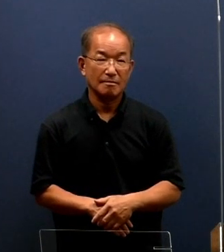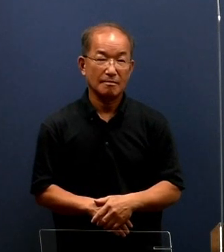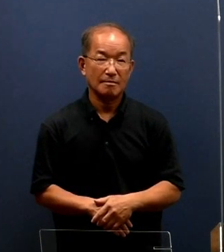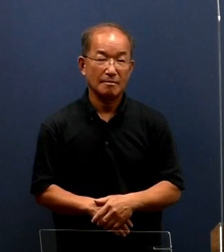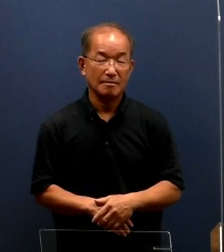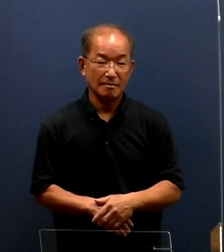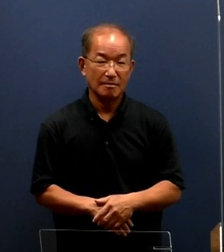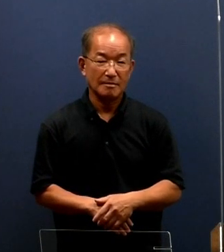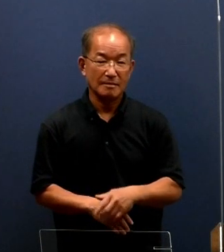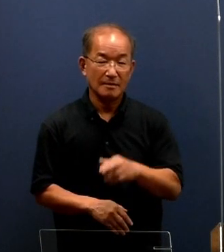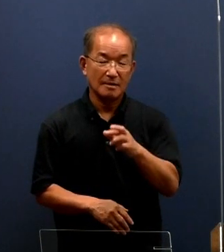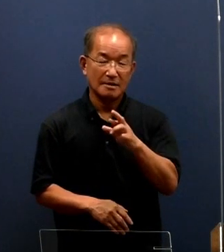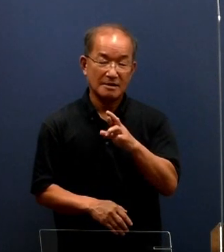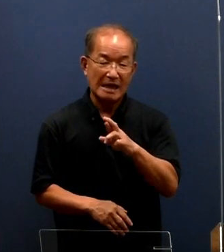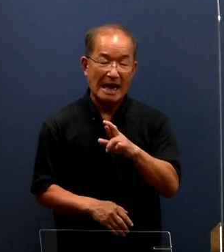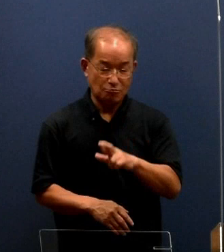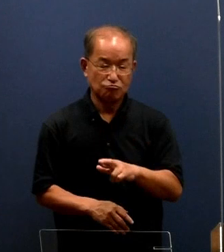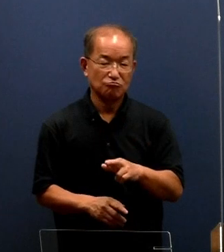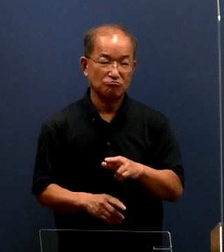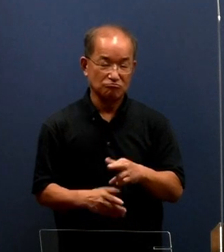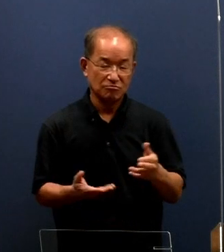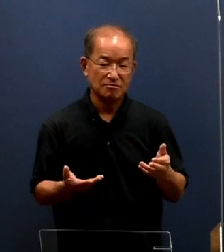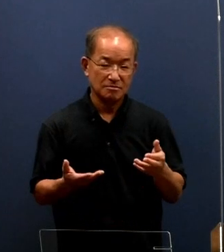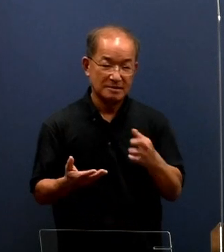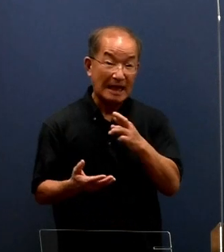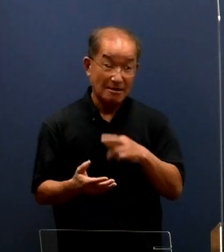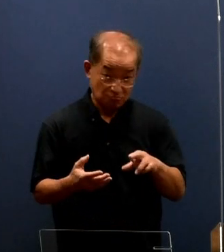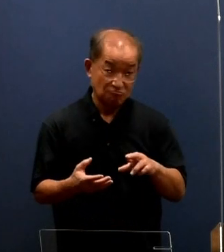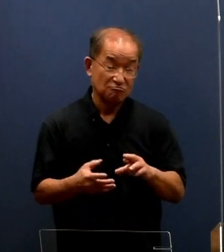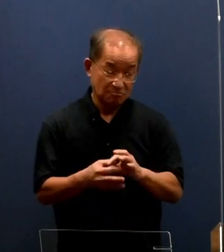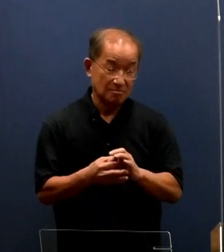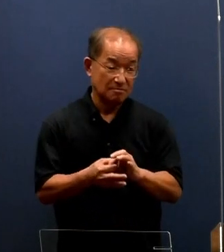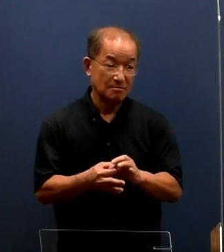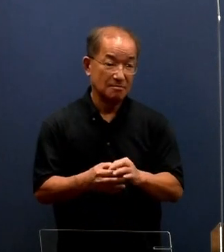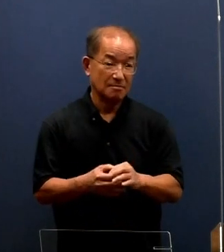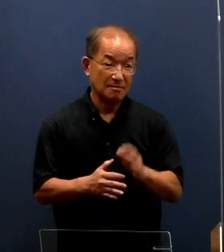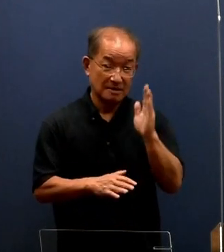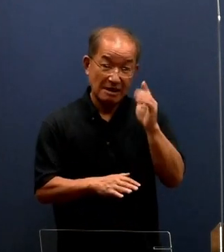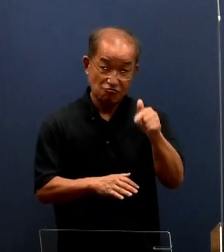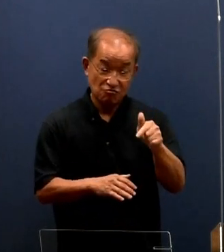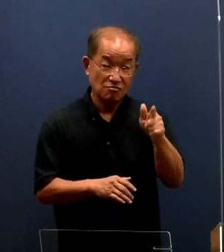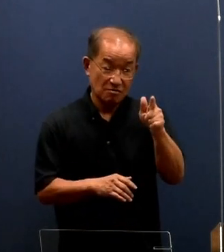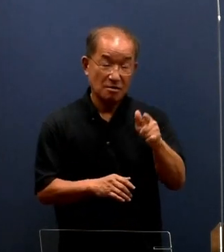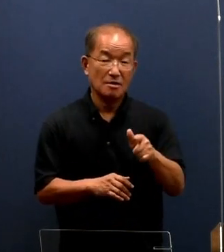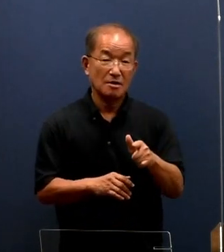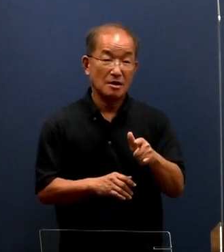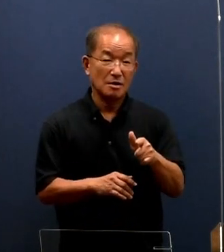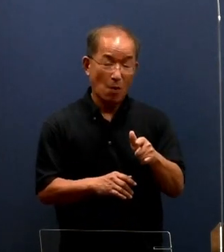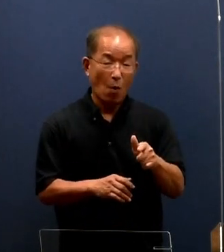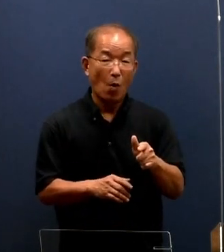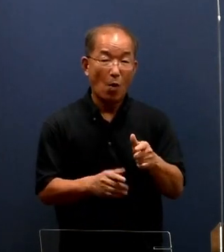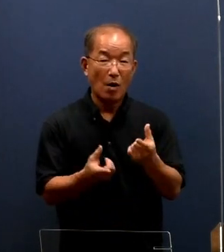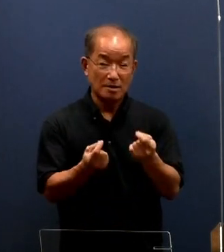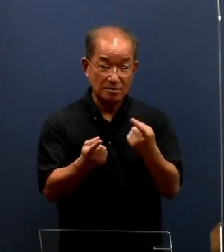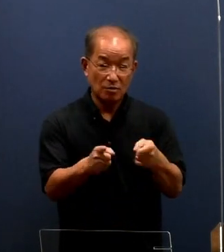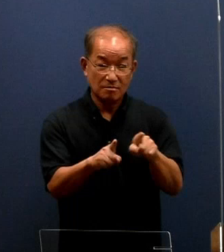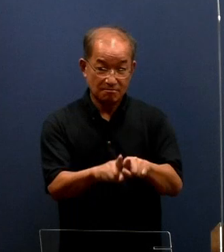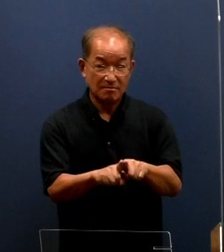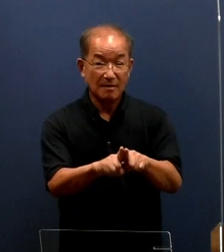は JR なんでしょうね、事業者ですから。でそれにきちんと政府も参画して議論してい